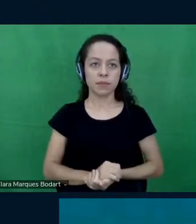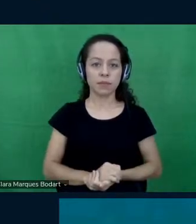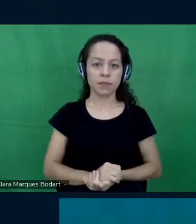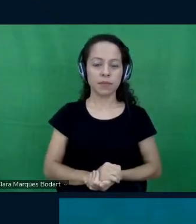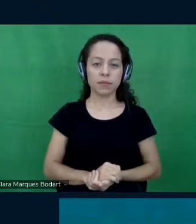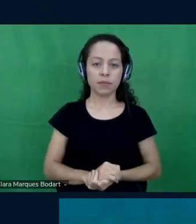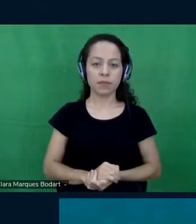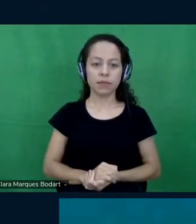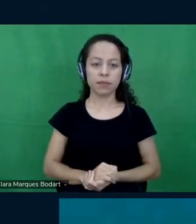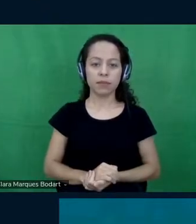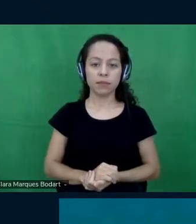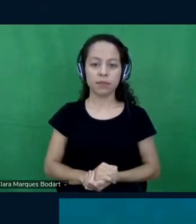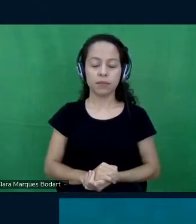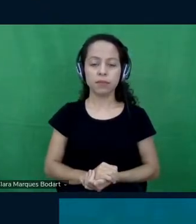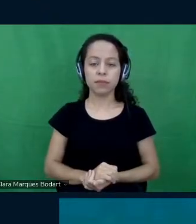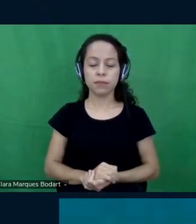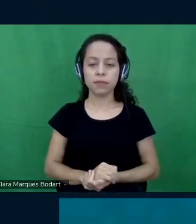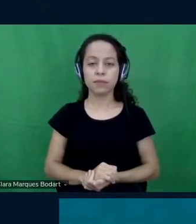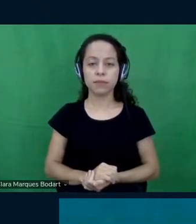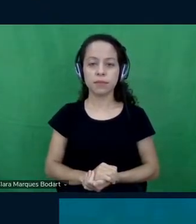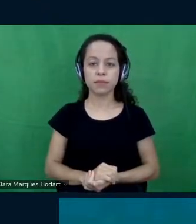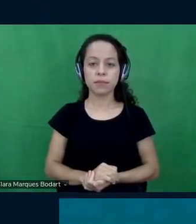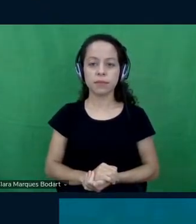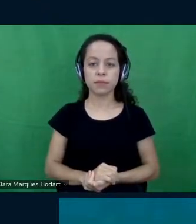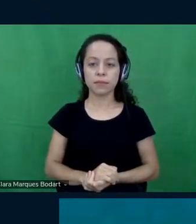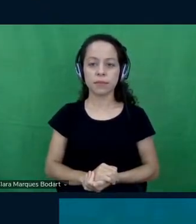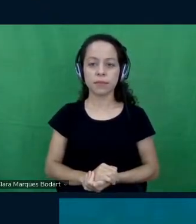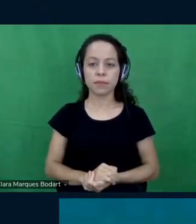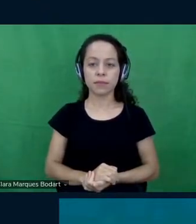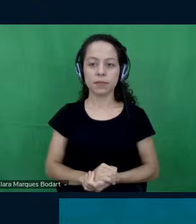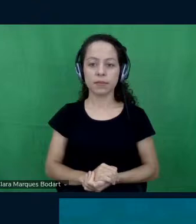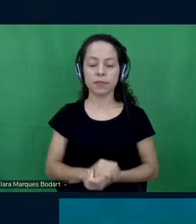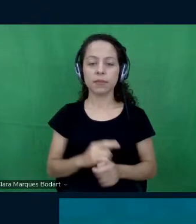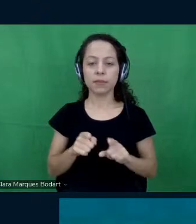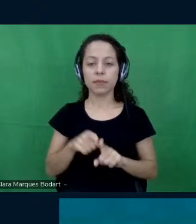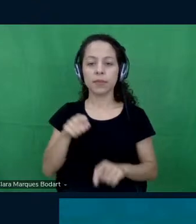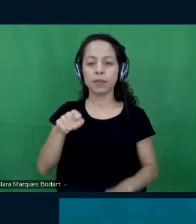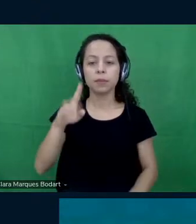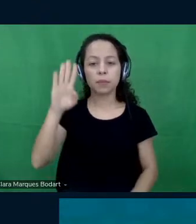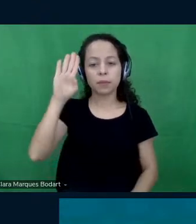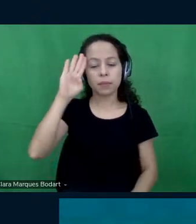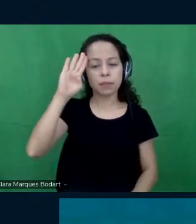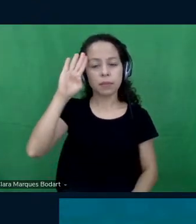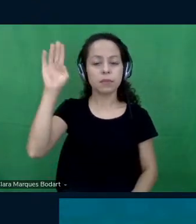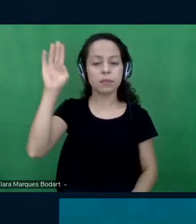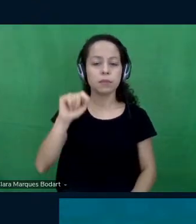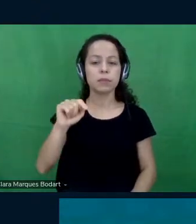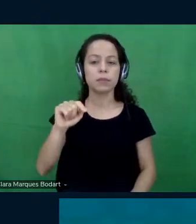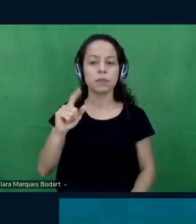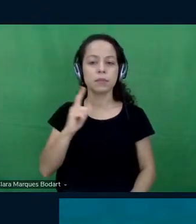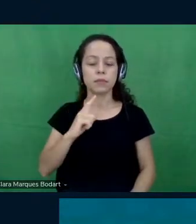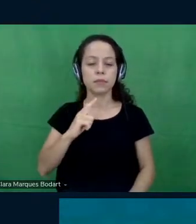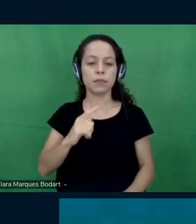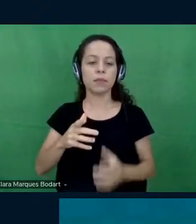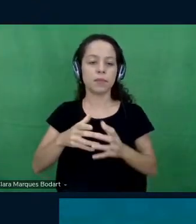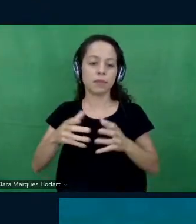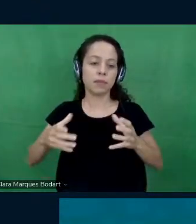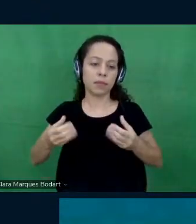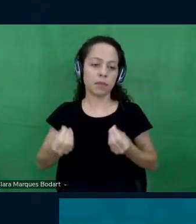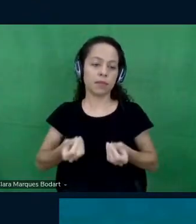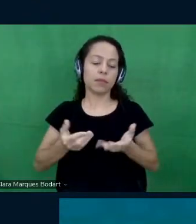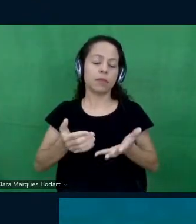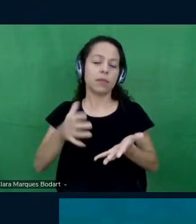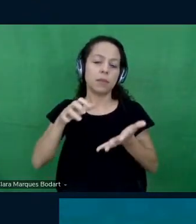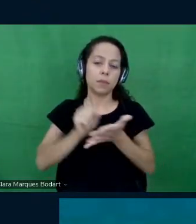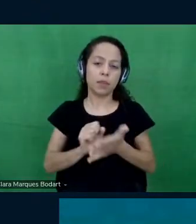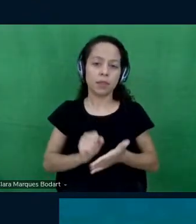se forçando as redes estaduais, principalmente, a ampliar a matrícula, a